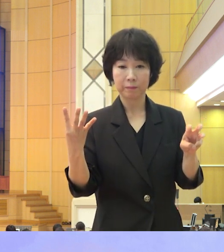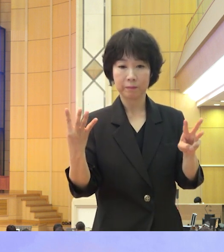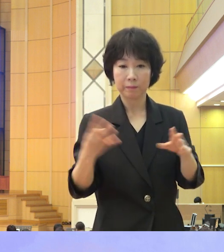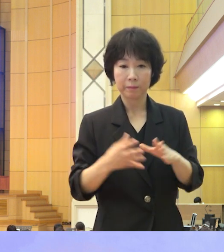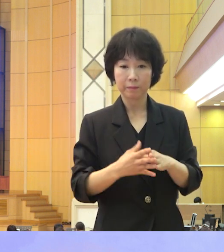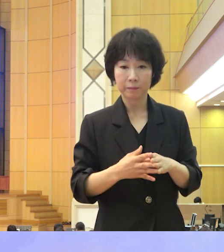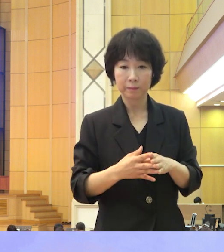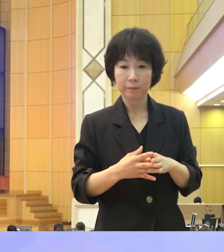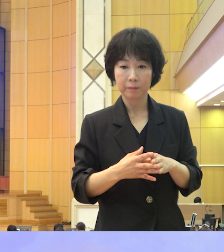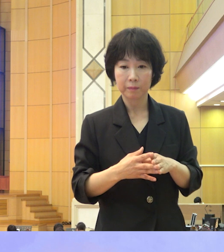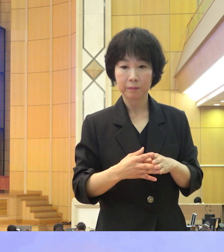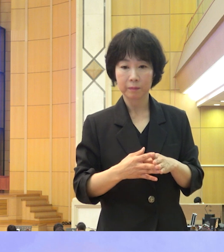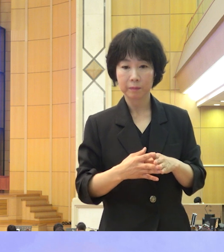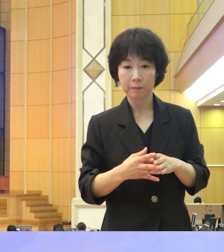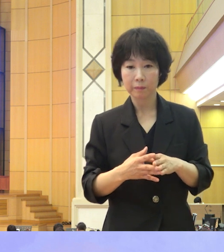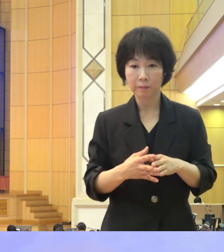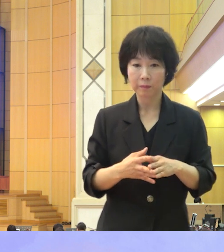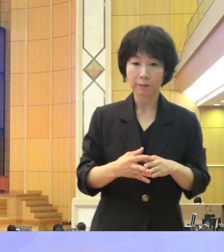정말